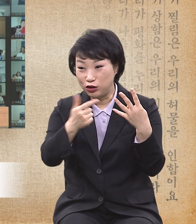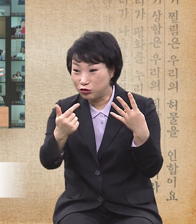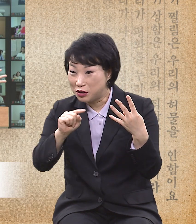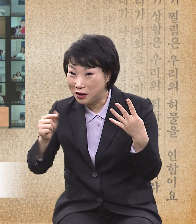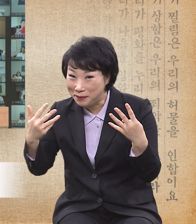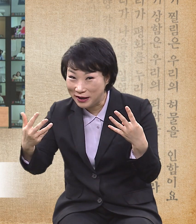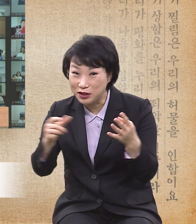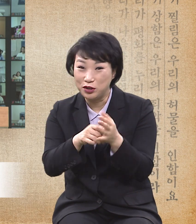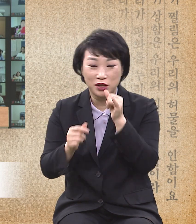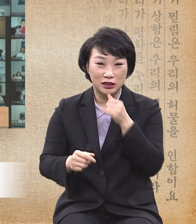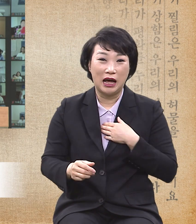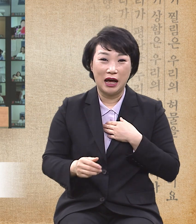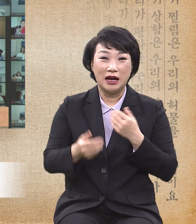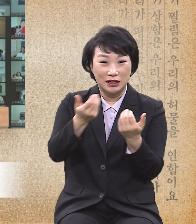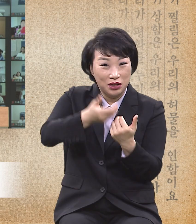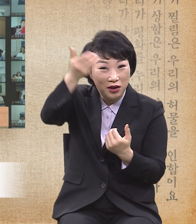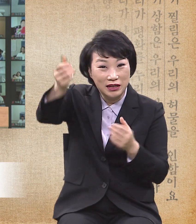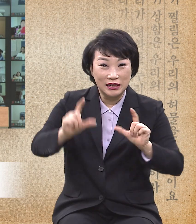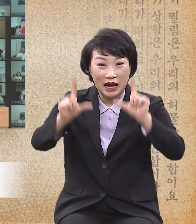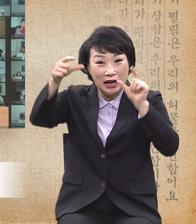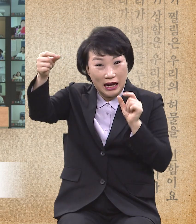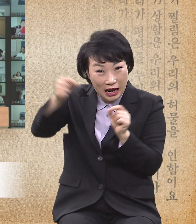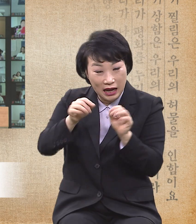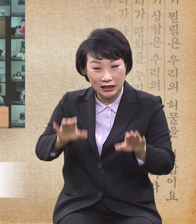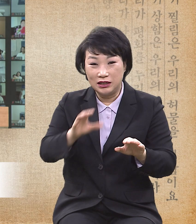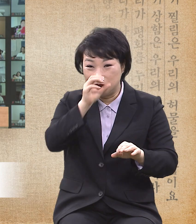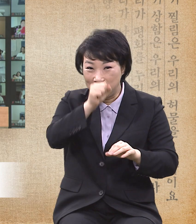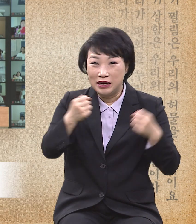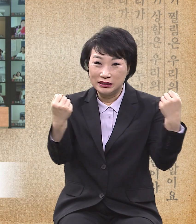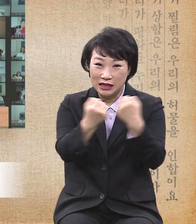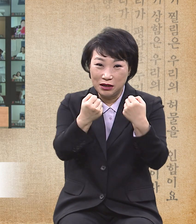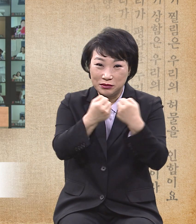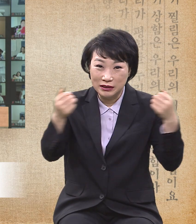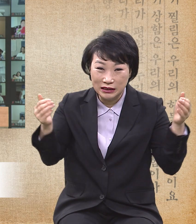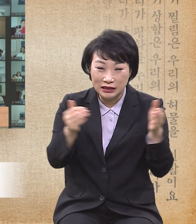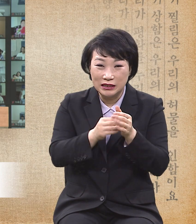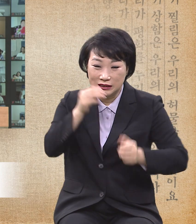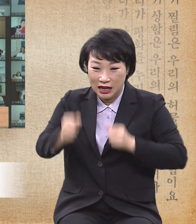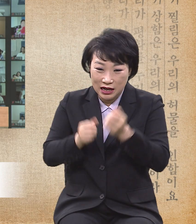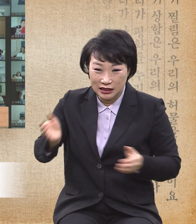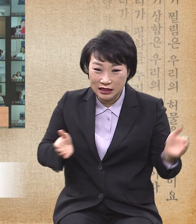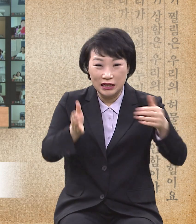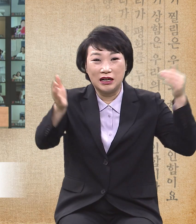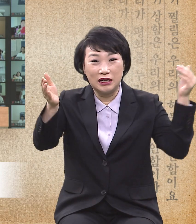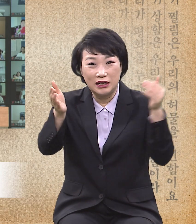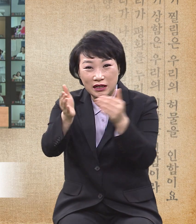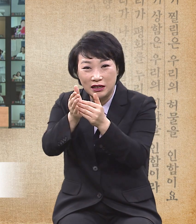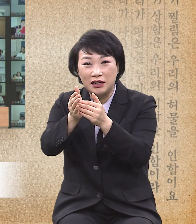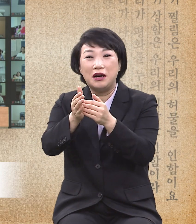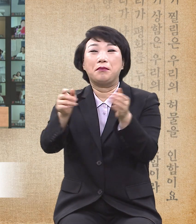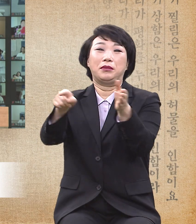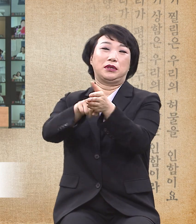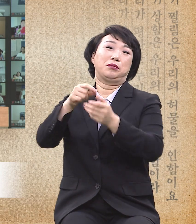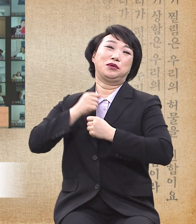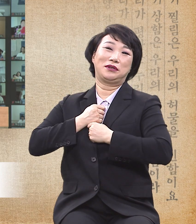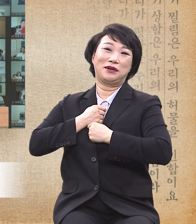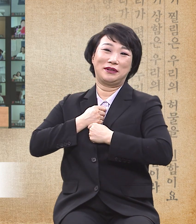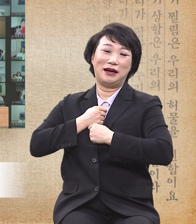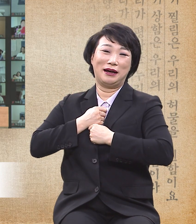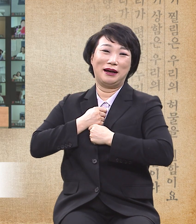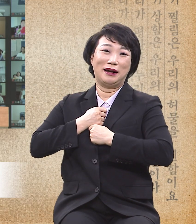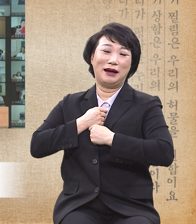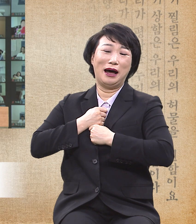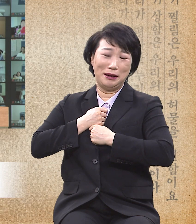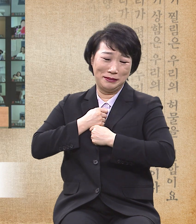기억에 가까웠다. 내가 선한 싸움을 싸우고 달려갈 길을 마치고 믿음을 지켰다.